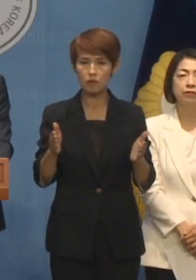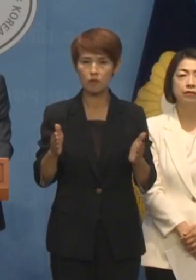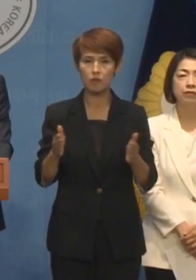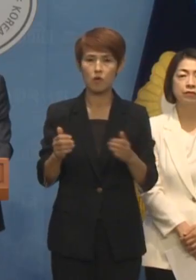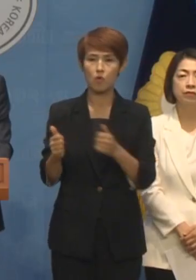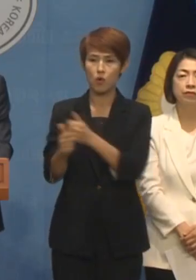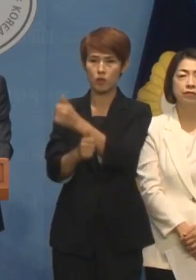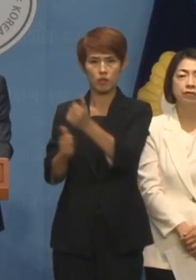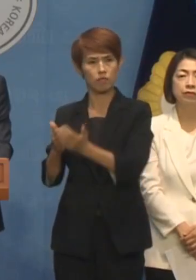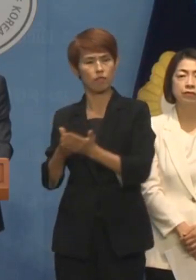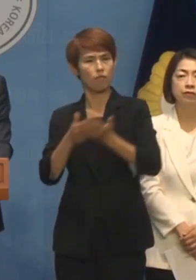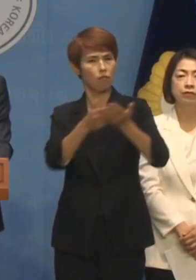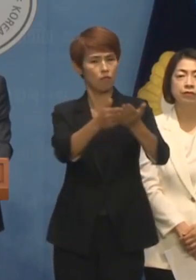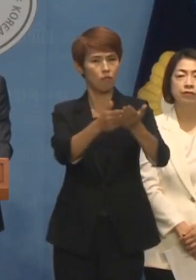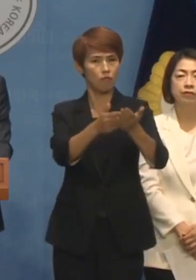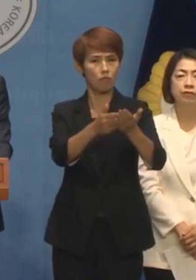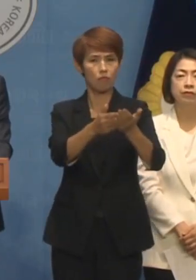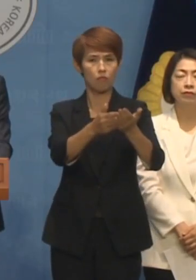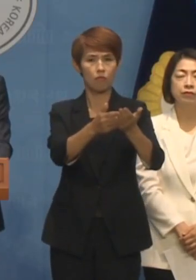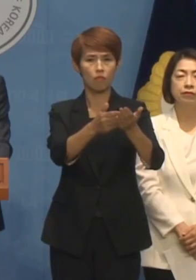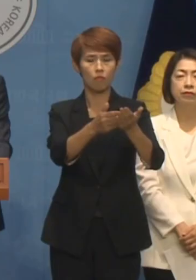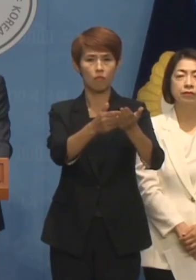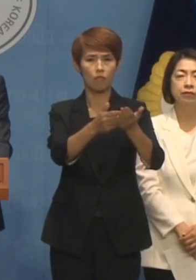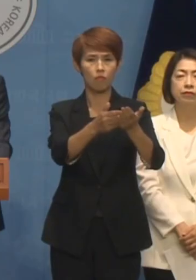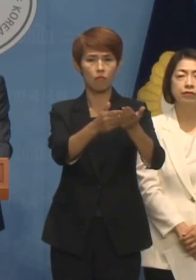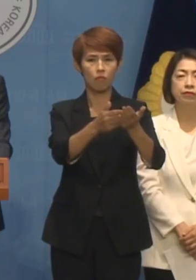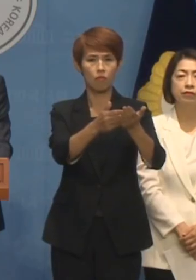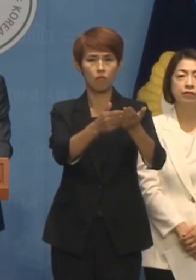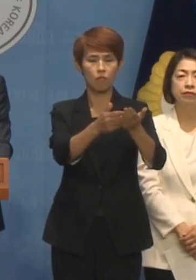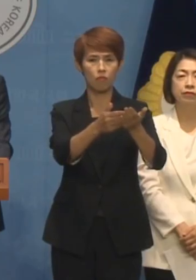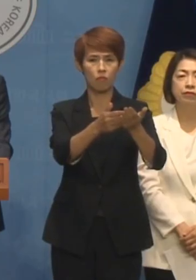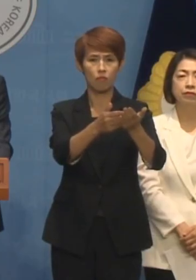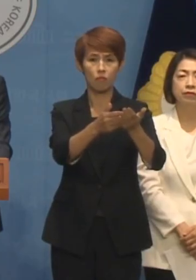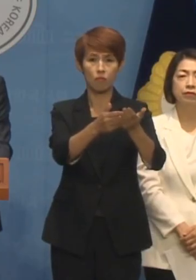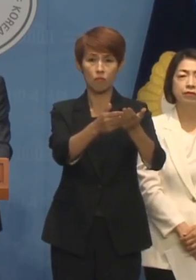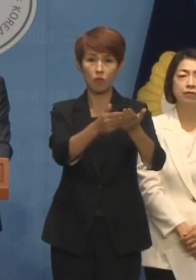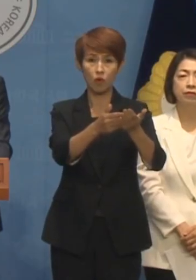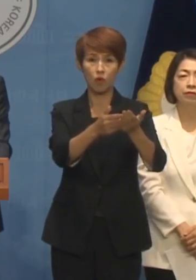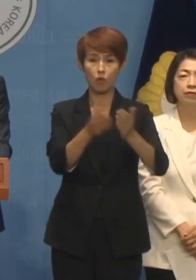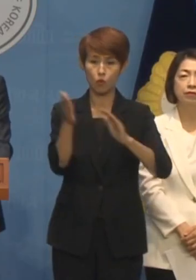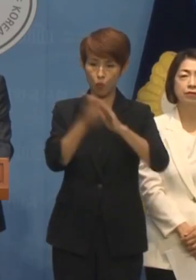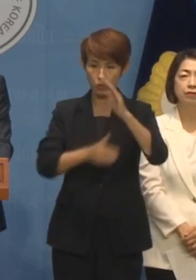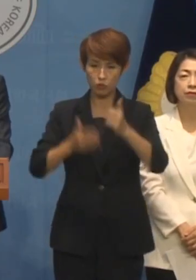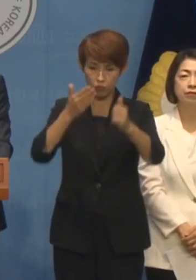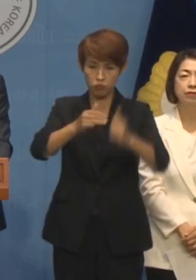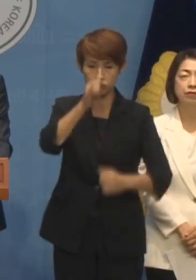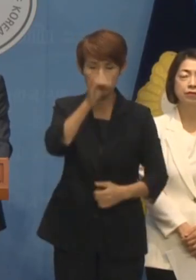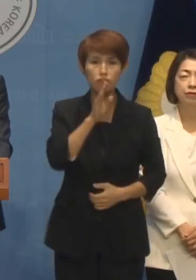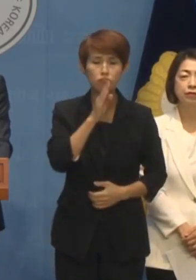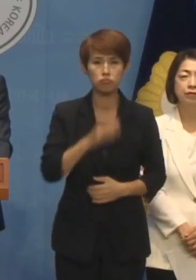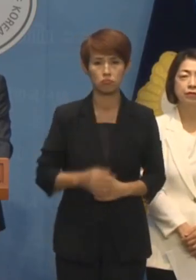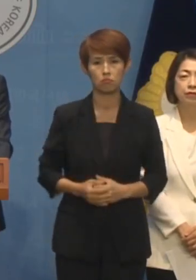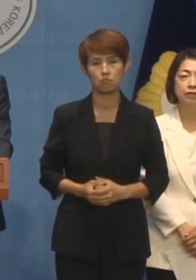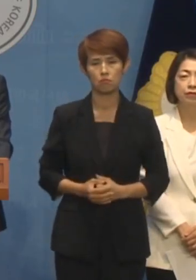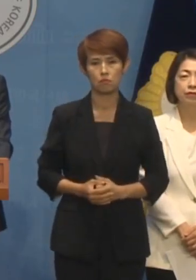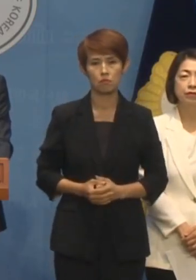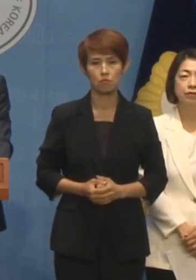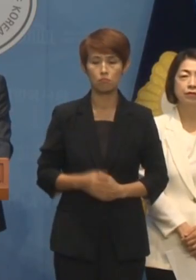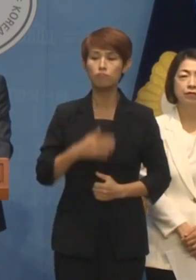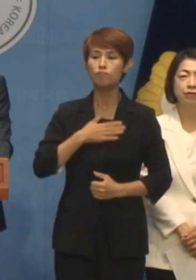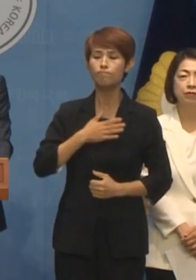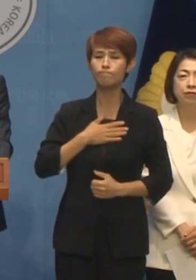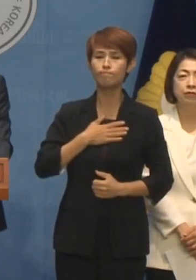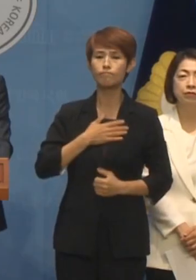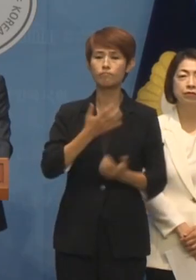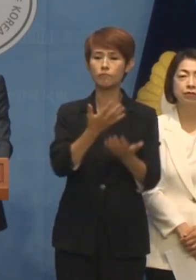위원들의 요구와 또 가방위 차원의 요구가 공식적인 요구가 있었고 본인이 제출하겠다는